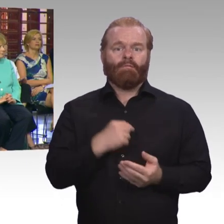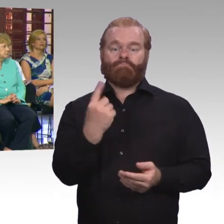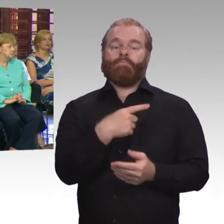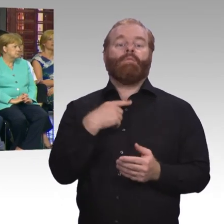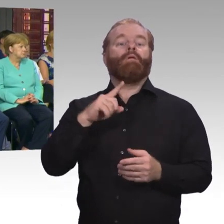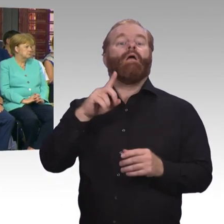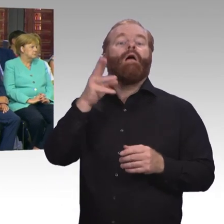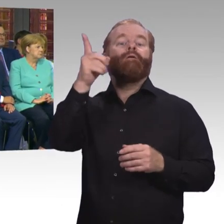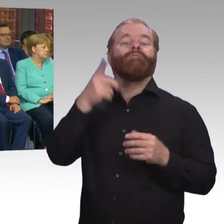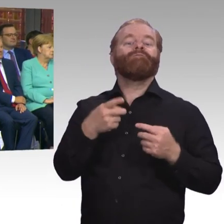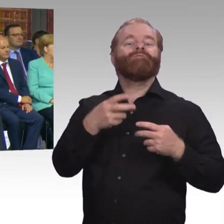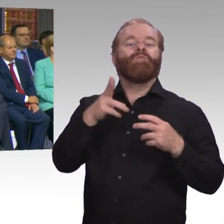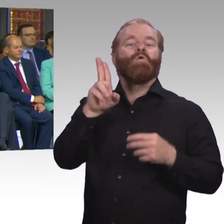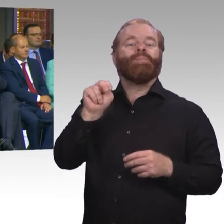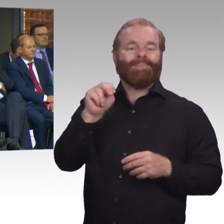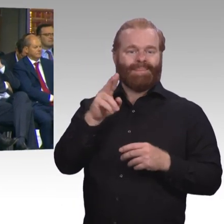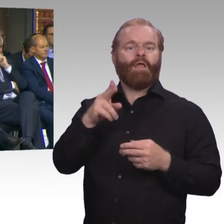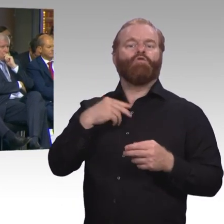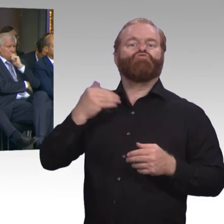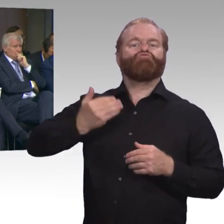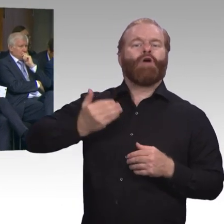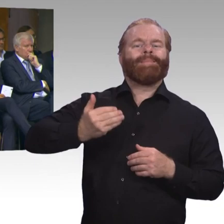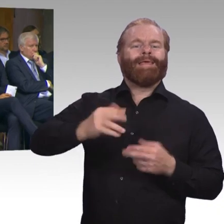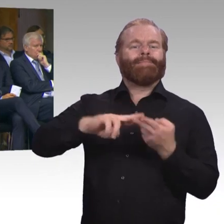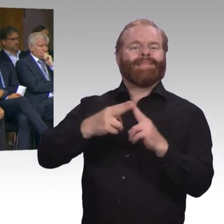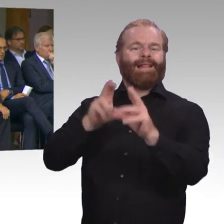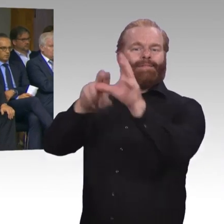Wir tragen Verantwortung für eine Friedensordnung.